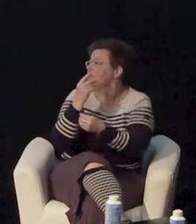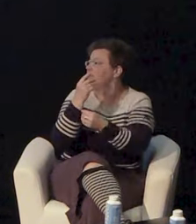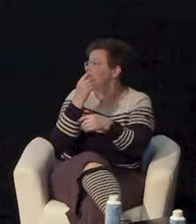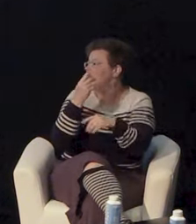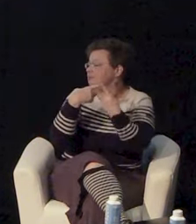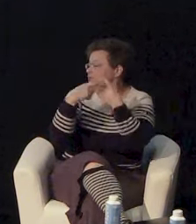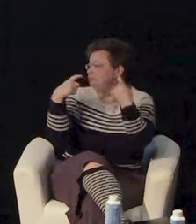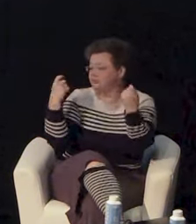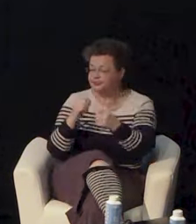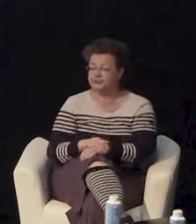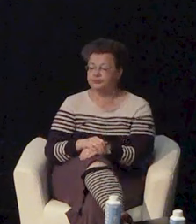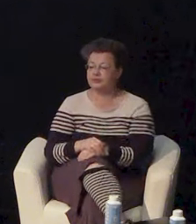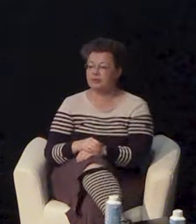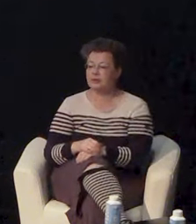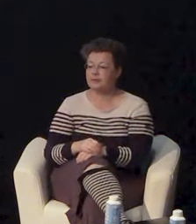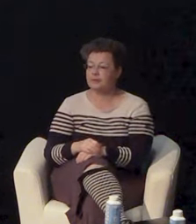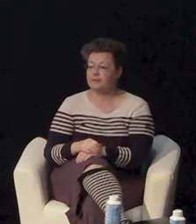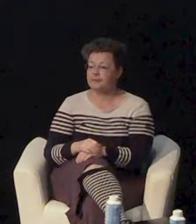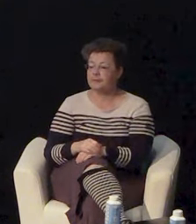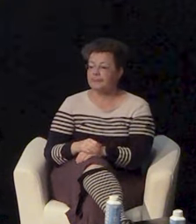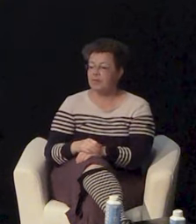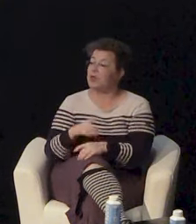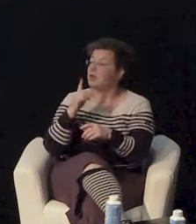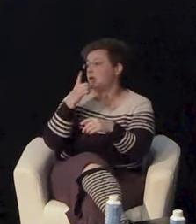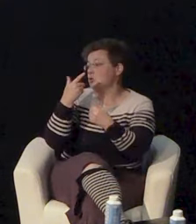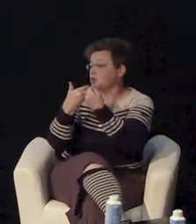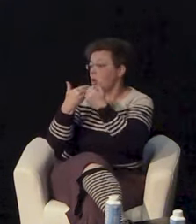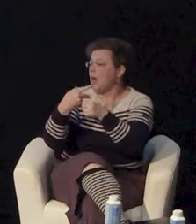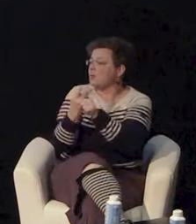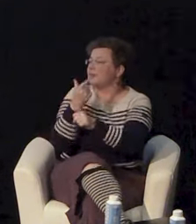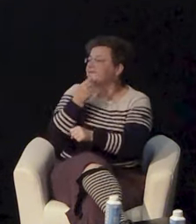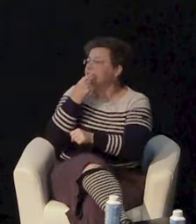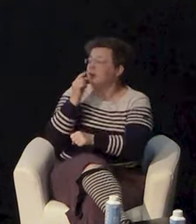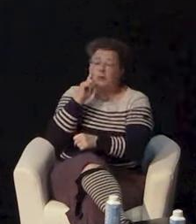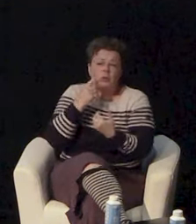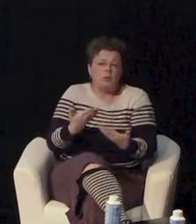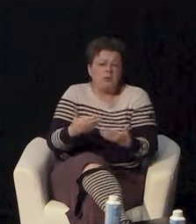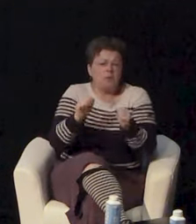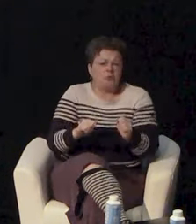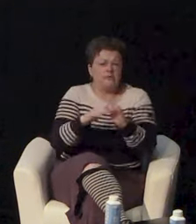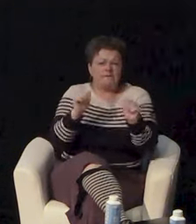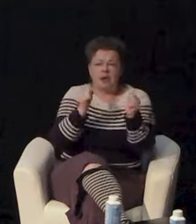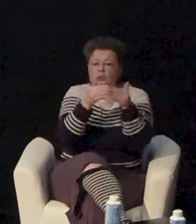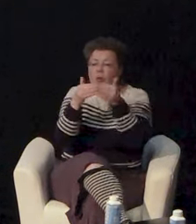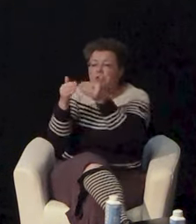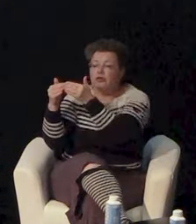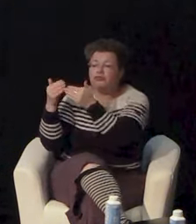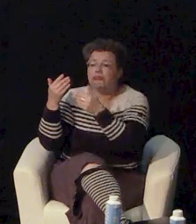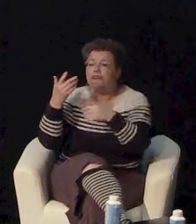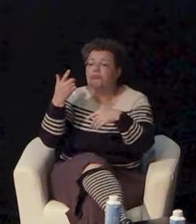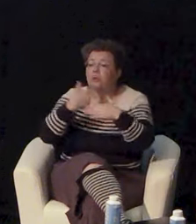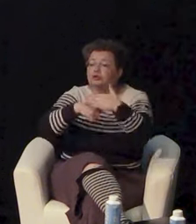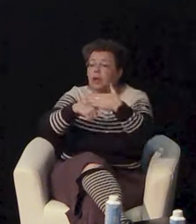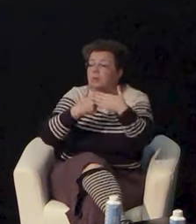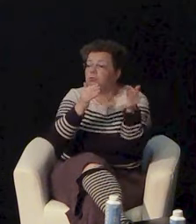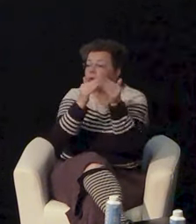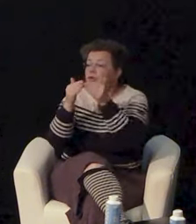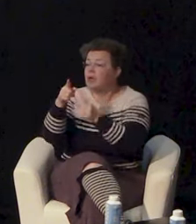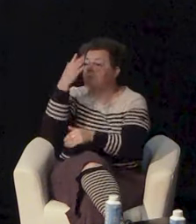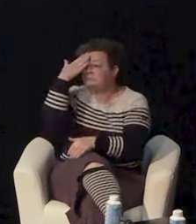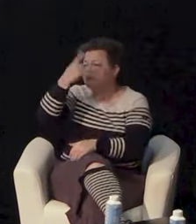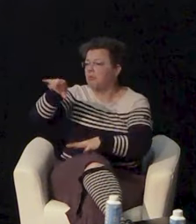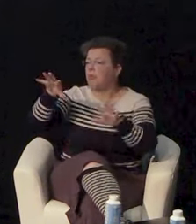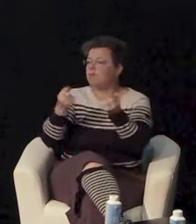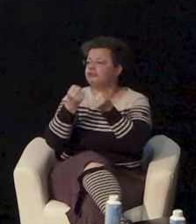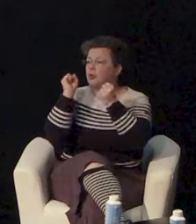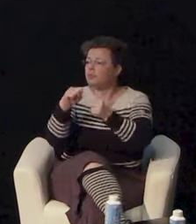et donc il y a des schémas aussi qui peuvent être ajoutés, pas seulement de la vidéo en langue des signes. Et donc c'est un outil qui a facilité la correction. Et bon,